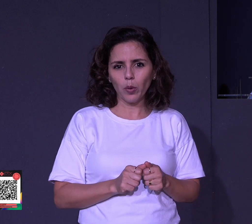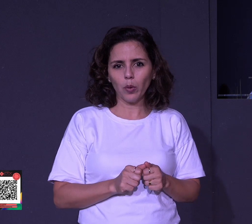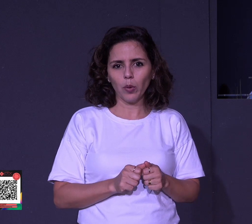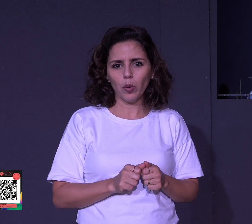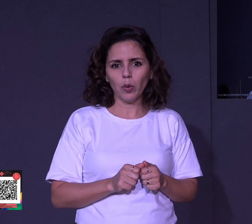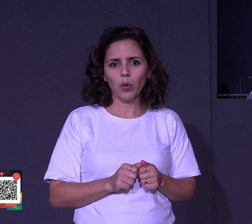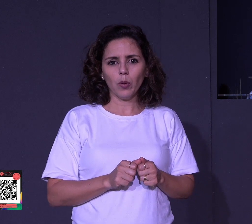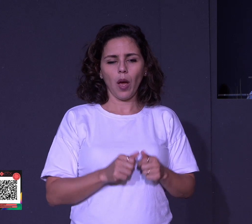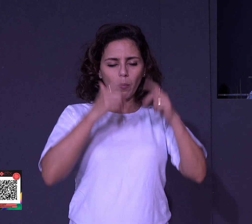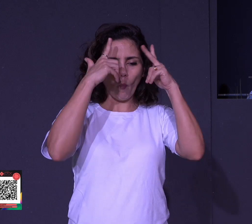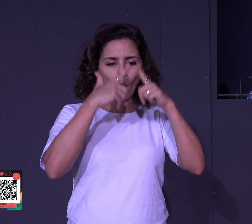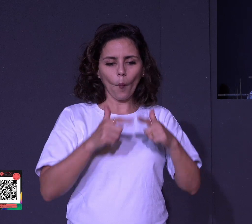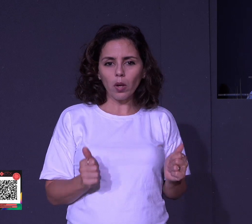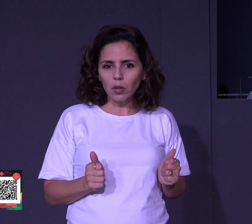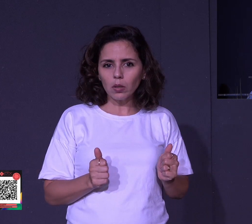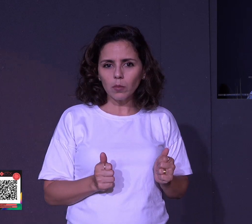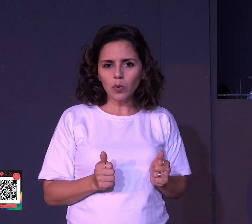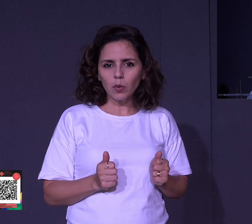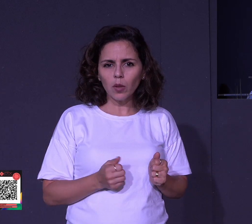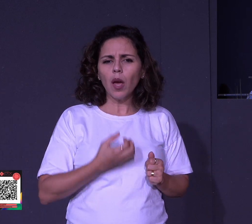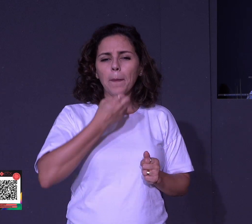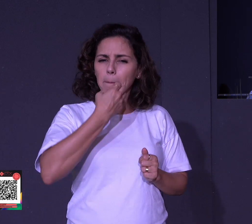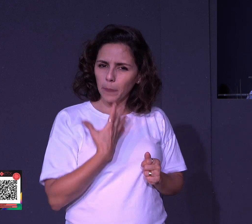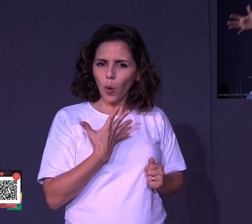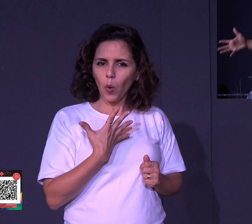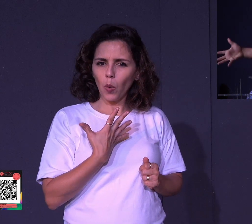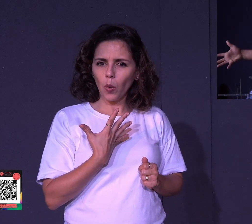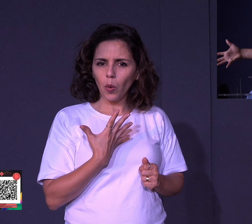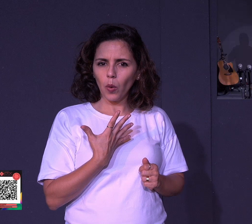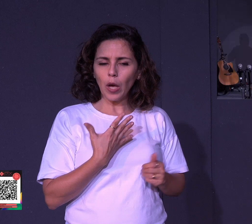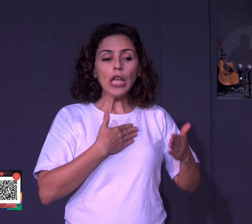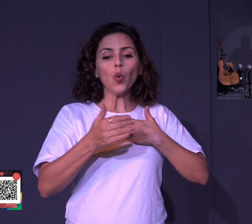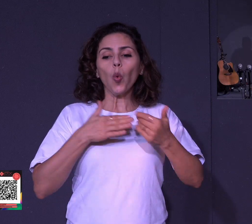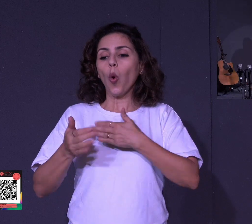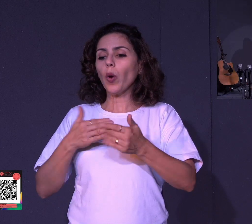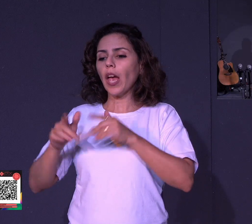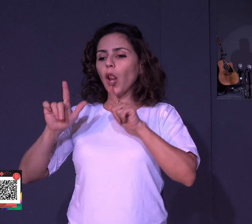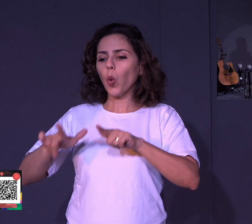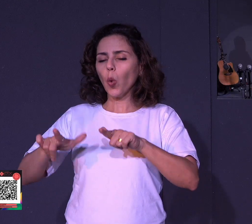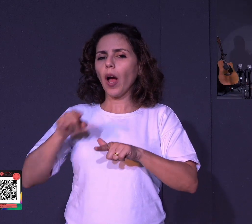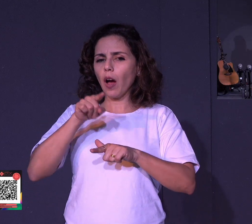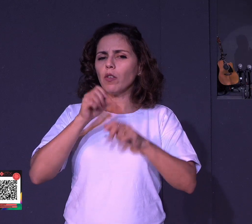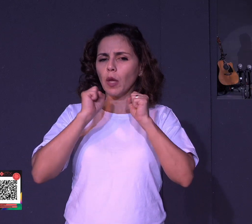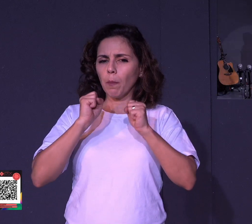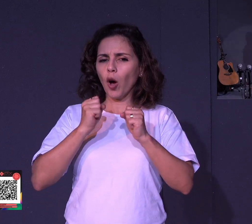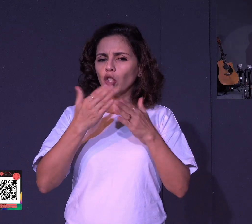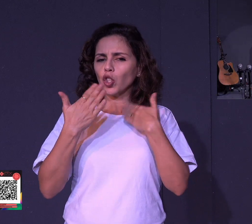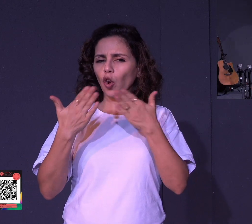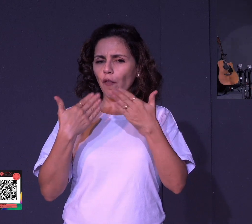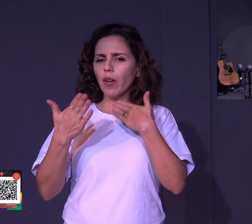máculas. Algo purificado que pode ser dito às claras. Para sua colega